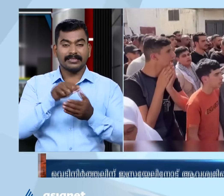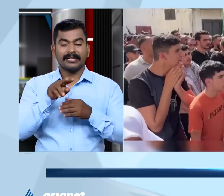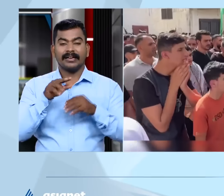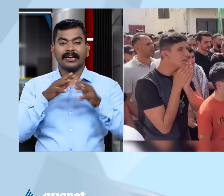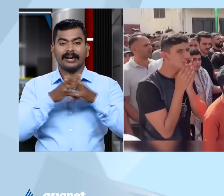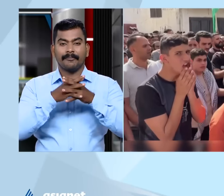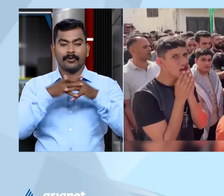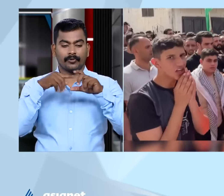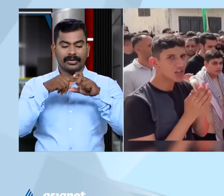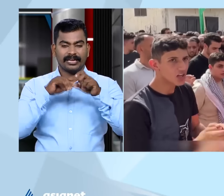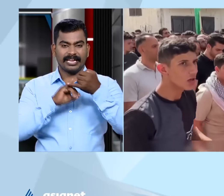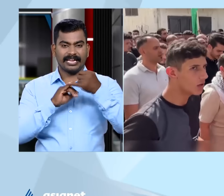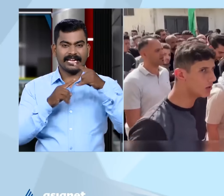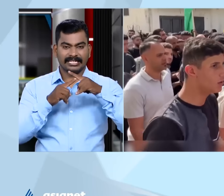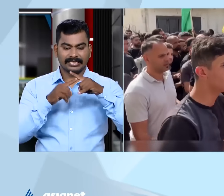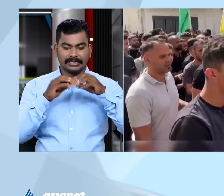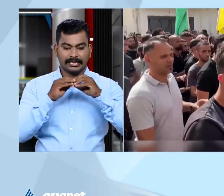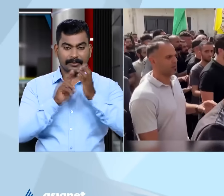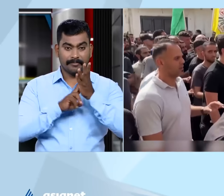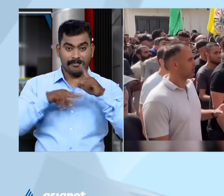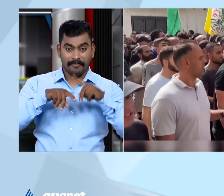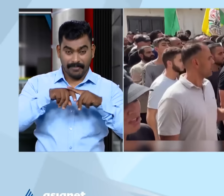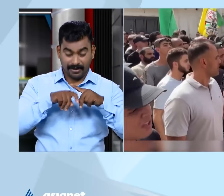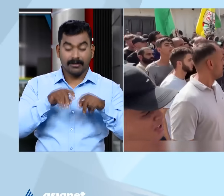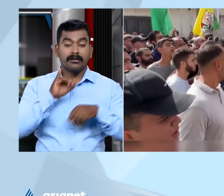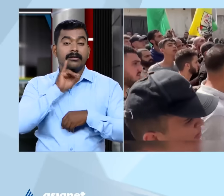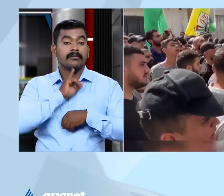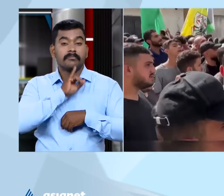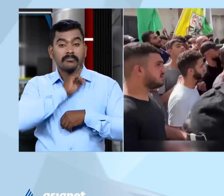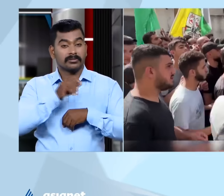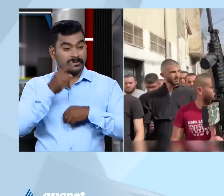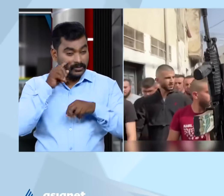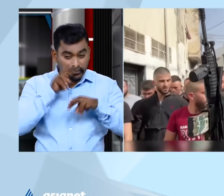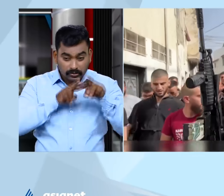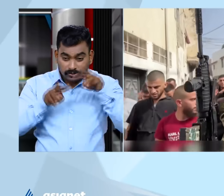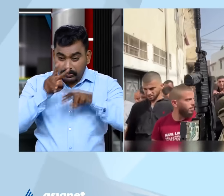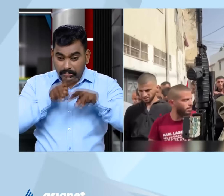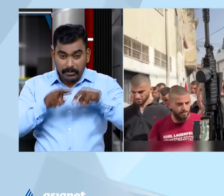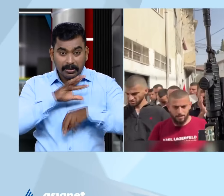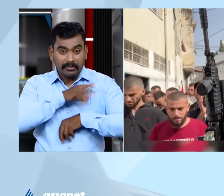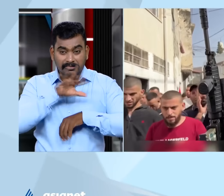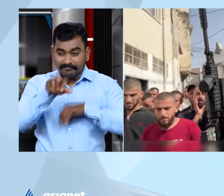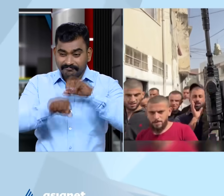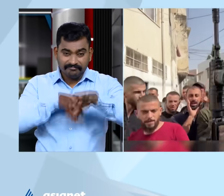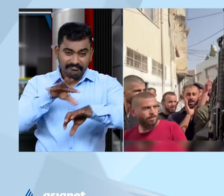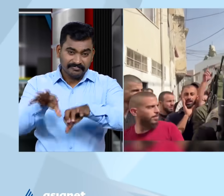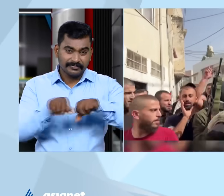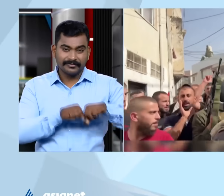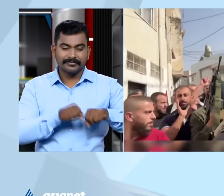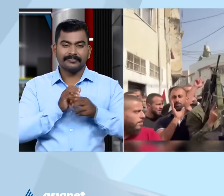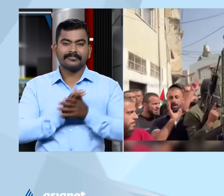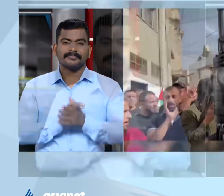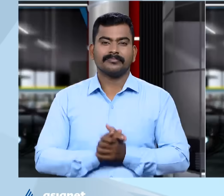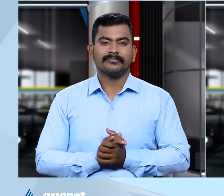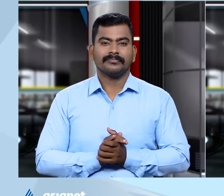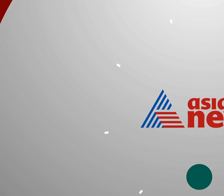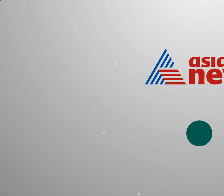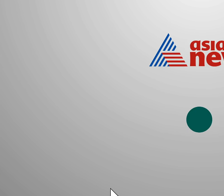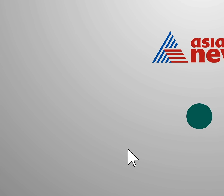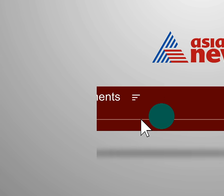സൈന്യം നിരവധി കേന്ദ്രങ്ങളിൽ തെരച്ചിൽ നടത്തി പലസ്തീനികളെ കസ്റ്റഡിയിലെടുത്തു. ഇന്റർനാഷണൽ ഡെസ്ക്, ഏഷ്യാനെറ്റ് ന്യൂസ്.